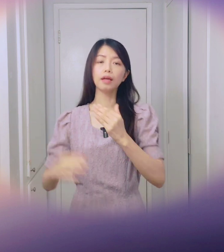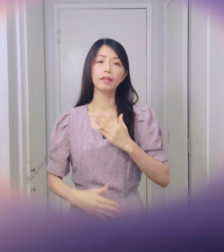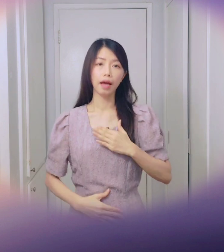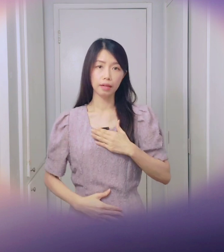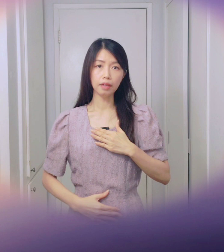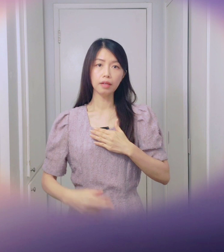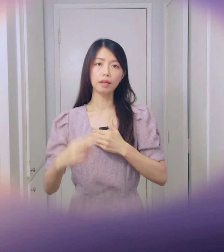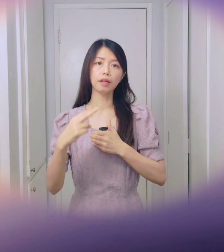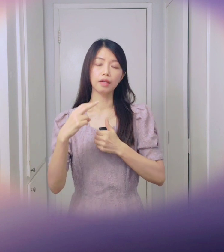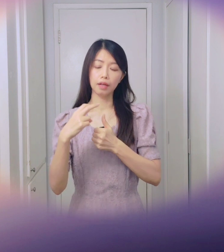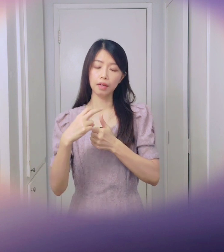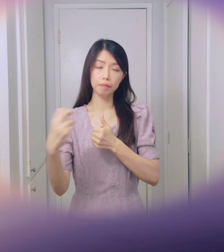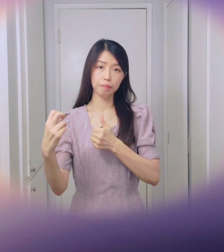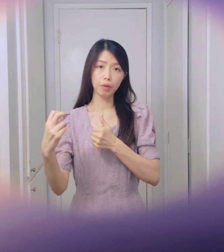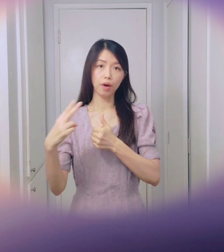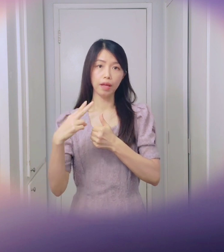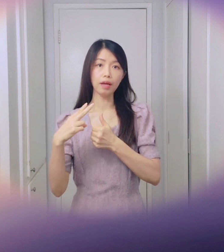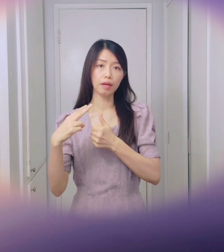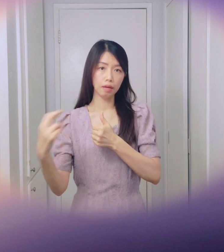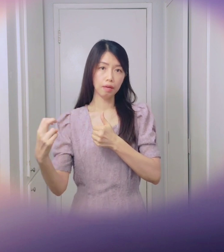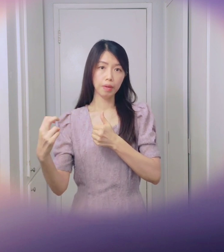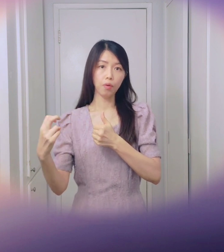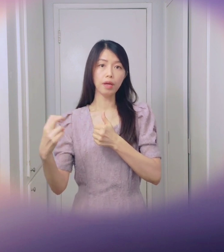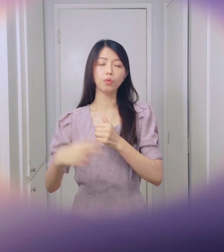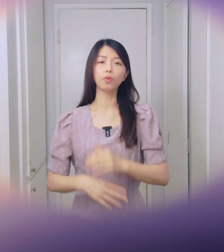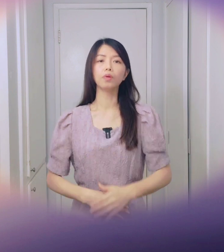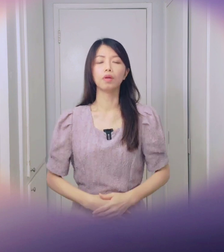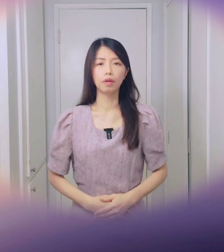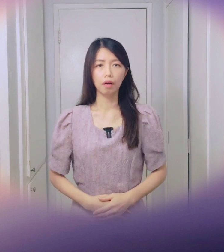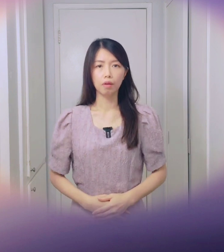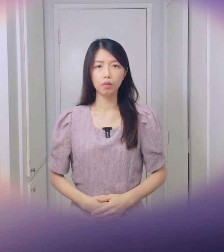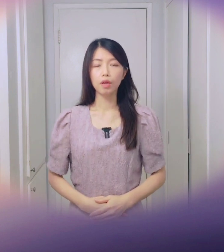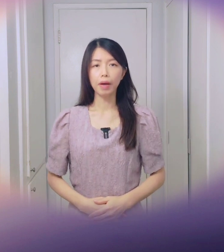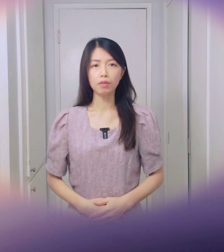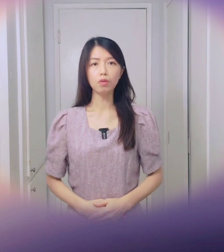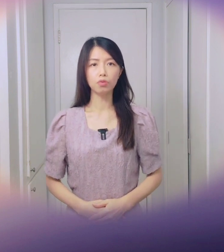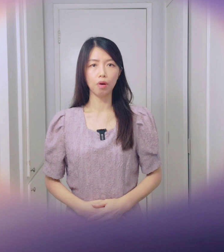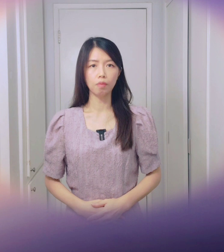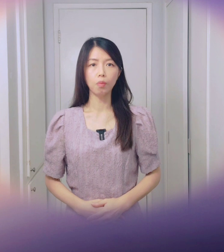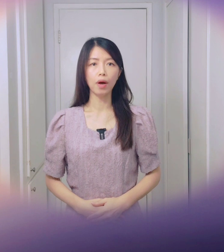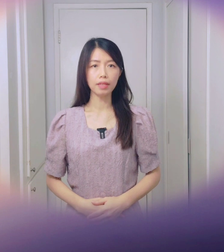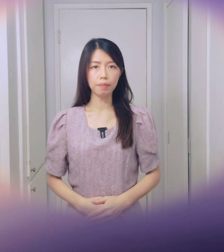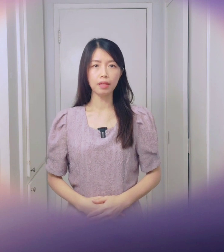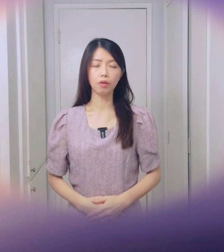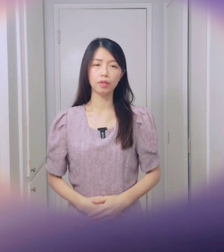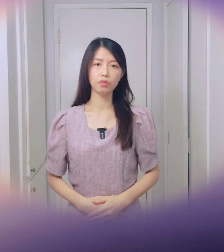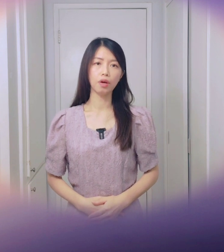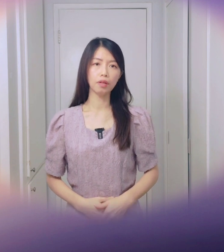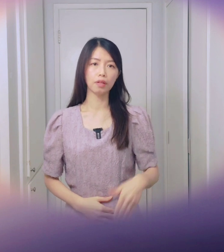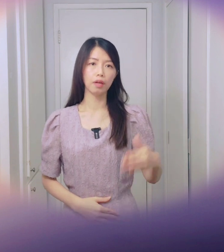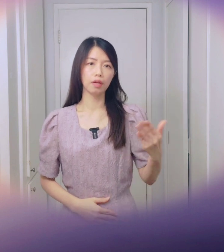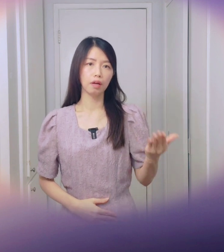세상이 나를 미워하다. 미워해도 뒤에 반전수어 뭐뭐 하지만 이런